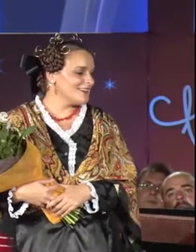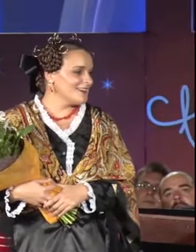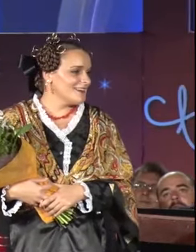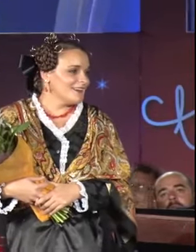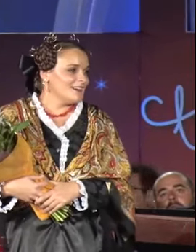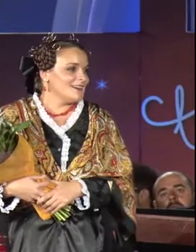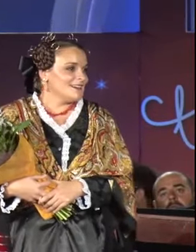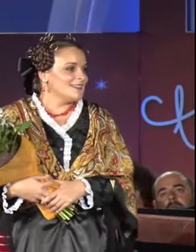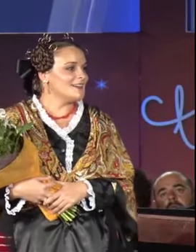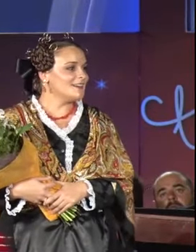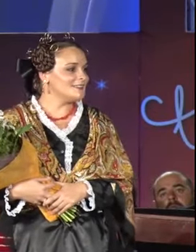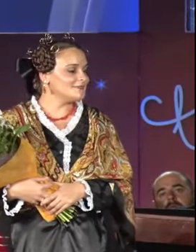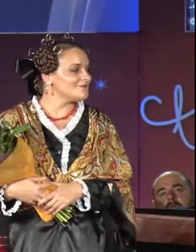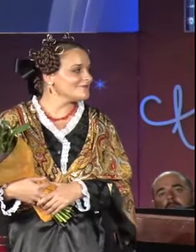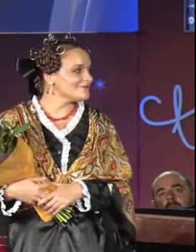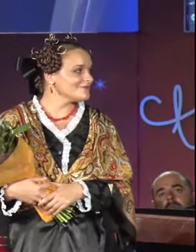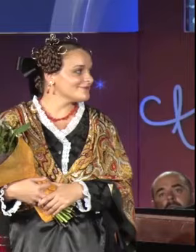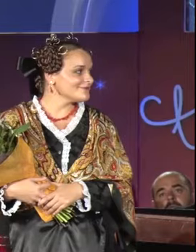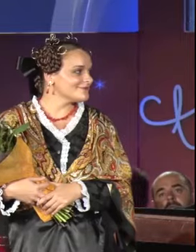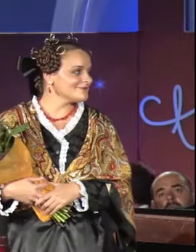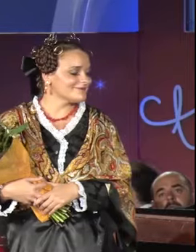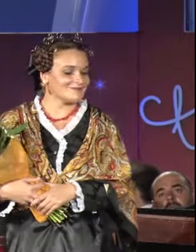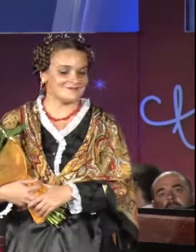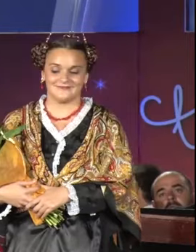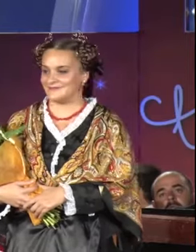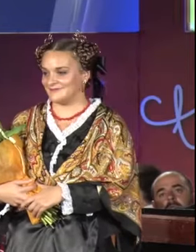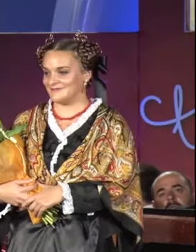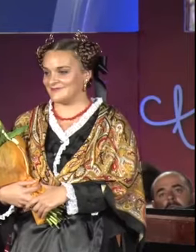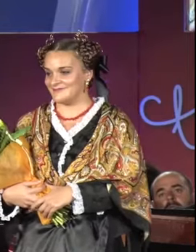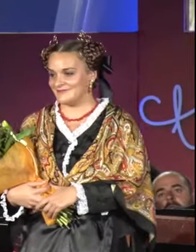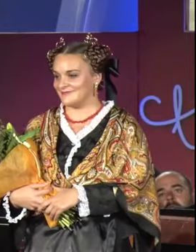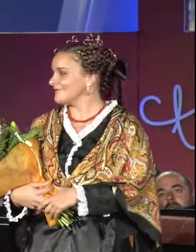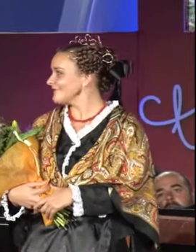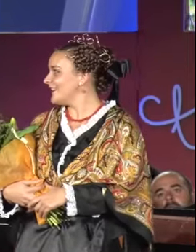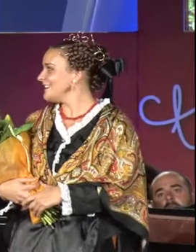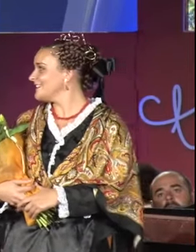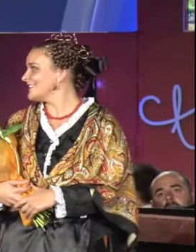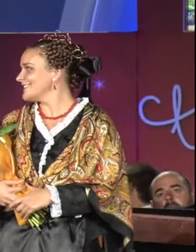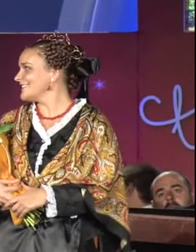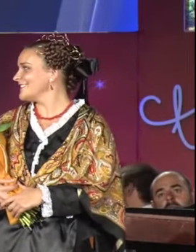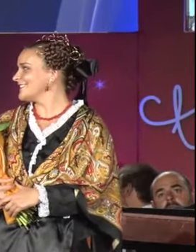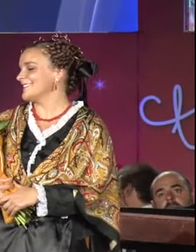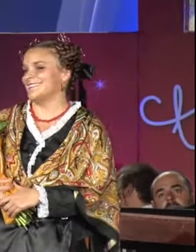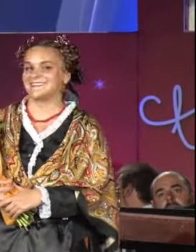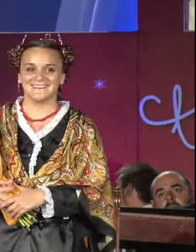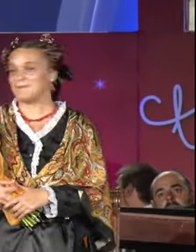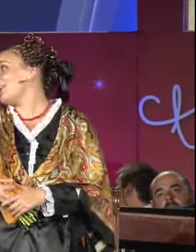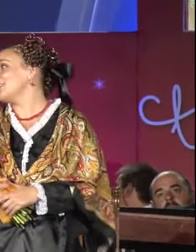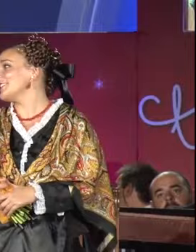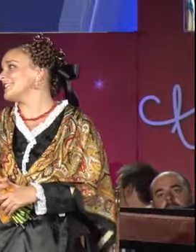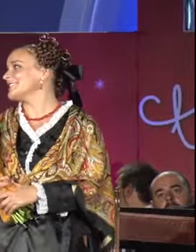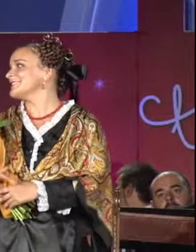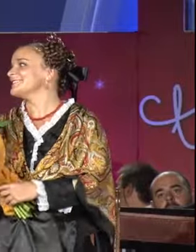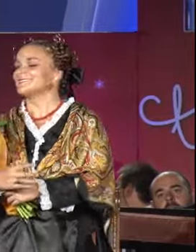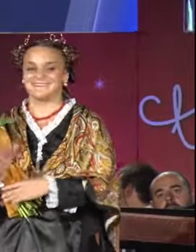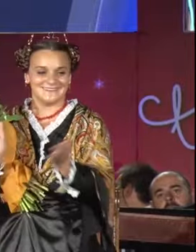Y conocemos ya la tercera de las parejas de Manchegos de la Feria de 2014, Carmen Montañez Sánchez y Víctor Manuel Landete Ródenas.